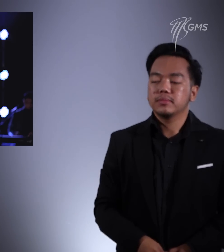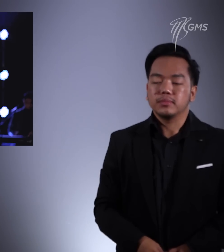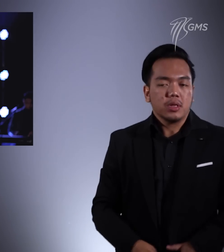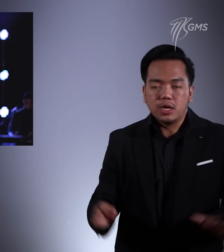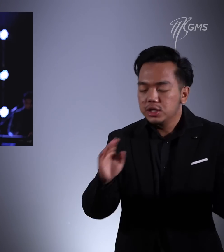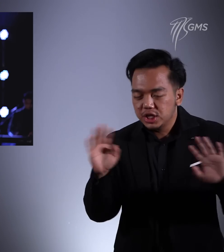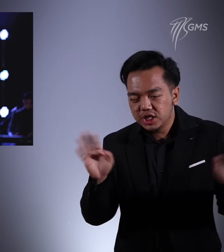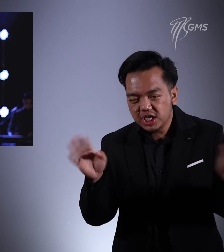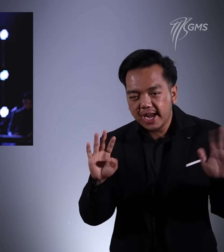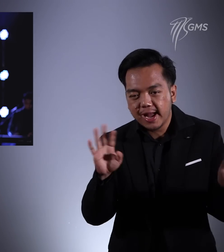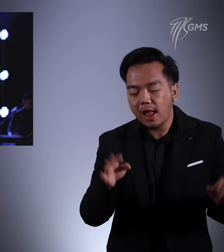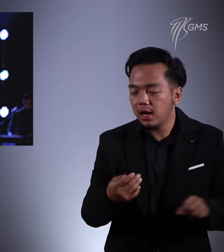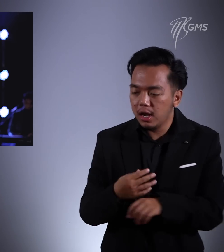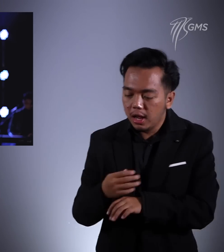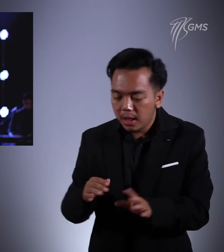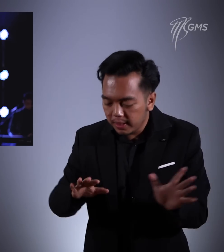unchristianize yourself.